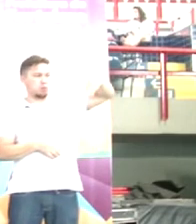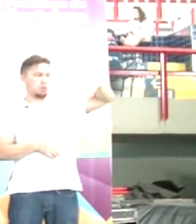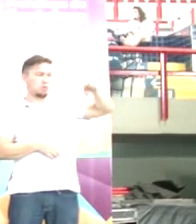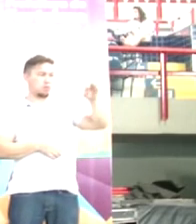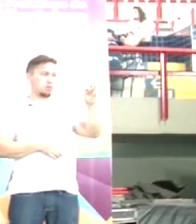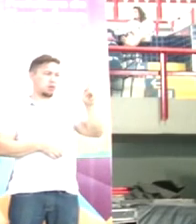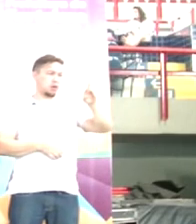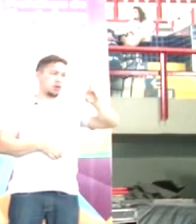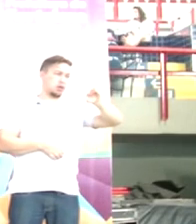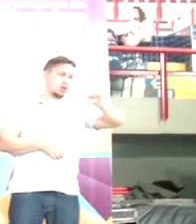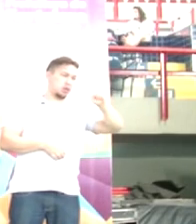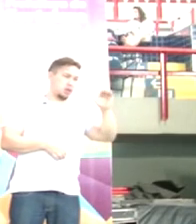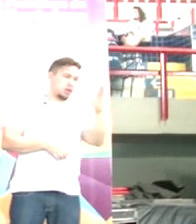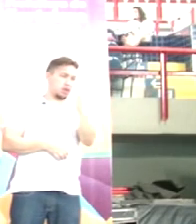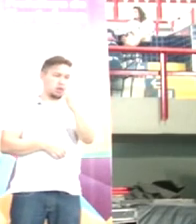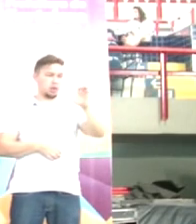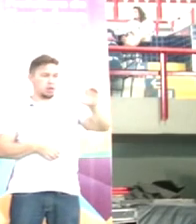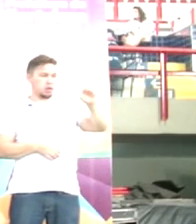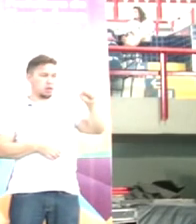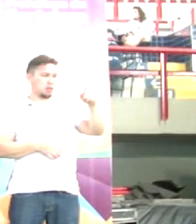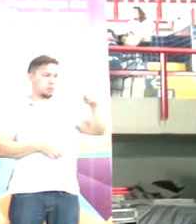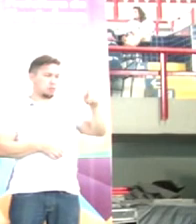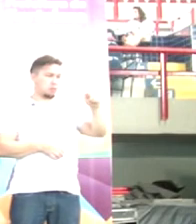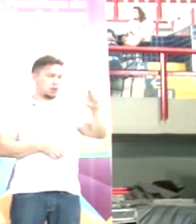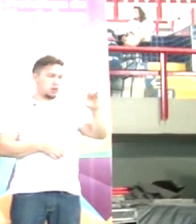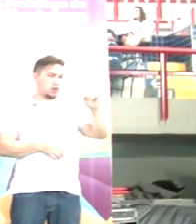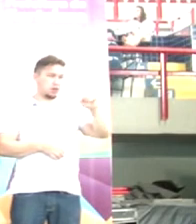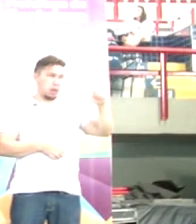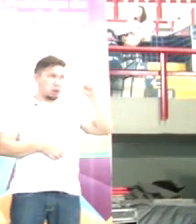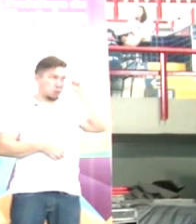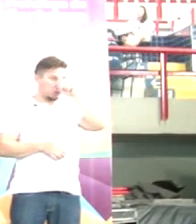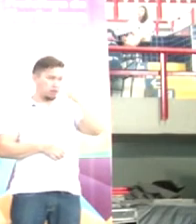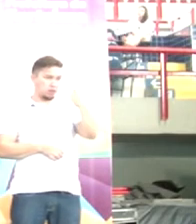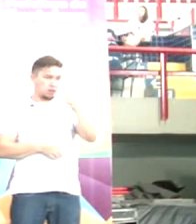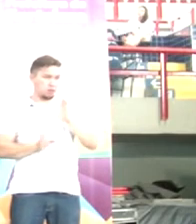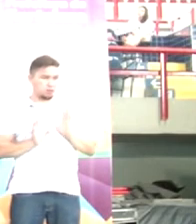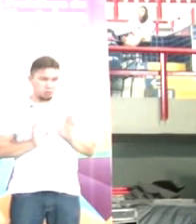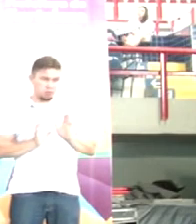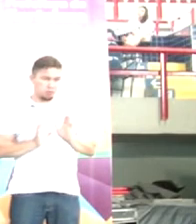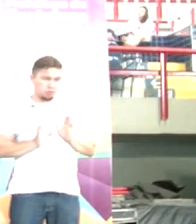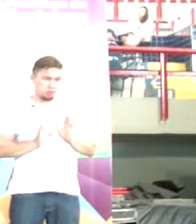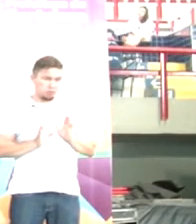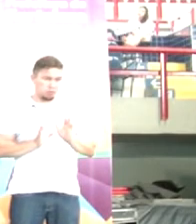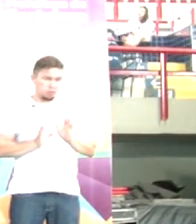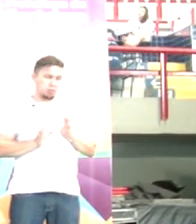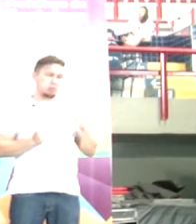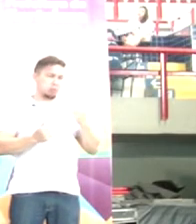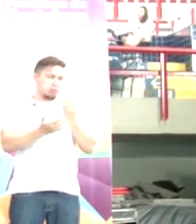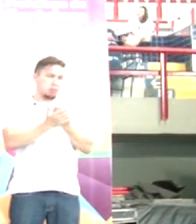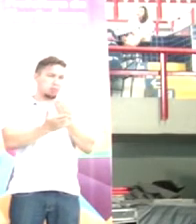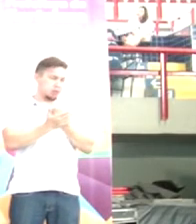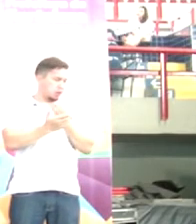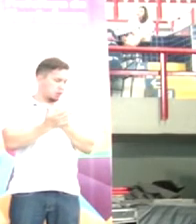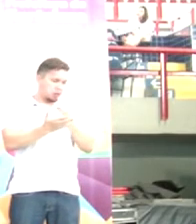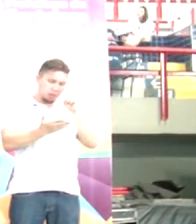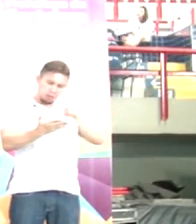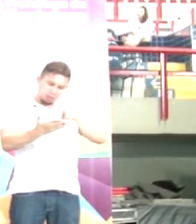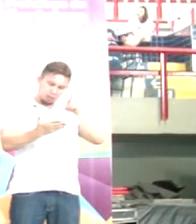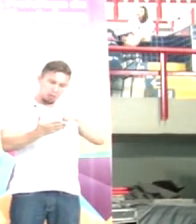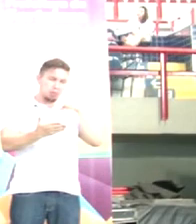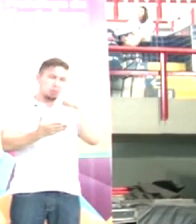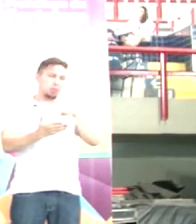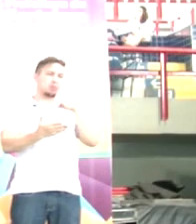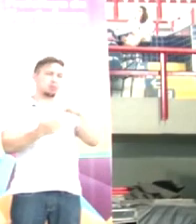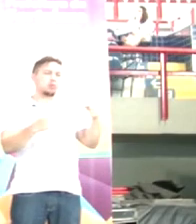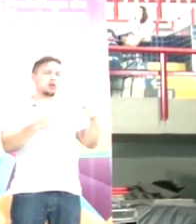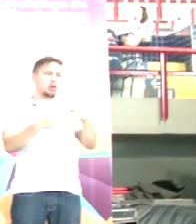é difícil, tire isso da cabeça. Tem aluno que vai para a prova sem nem olhar essa matéria porque acha que é difícil.